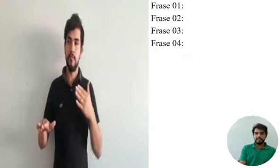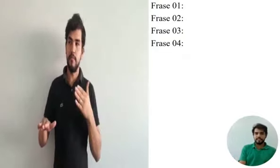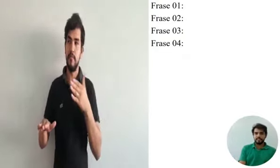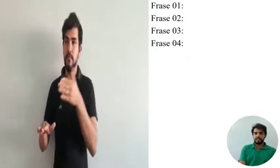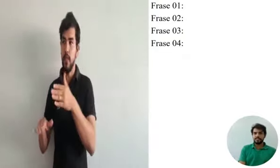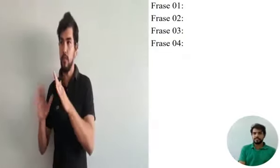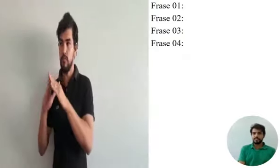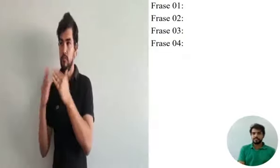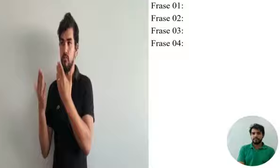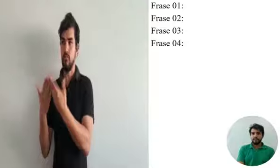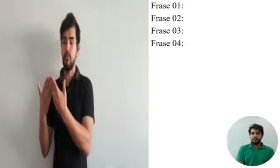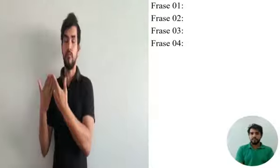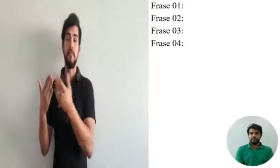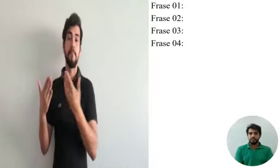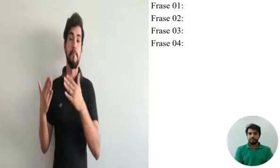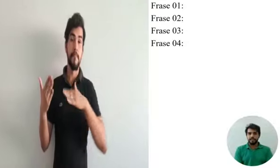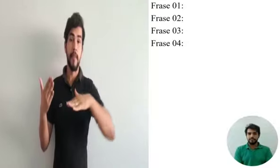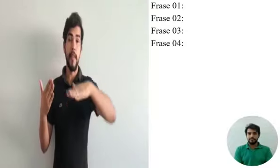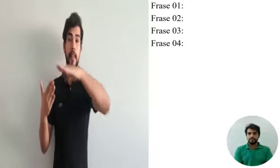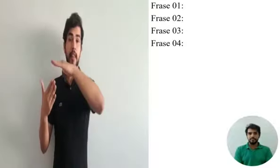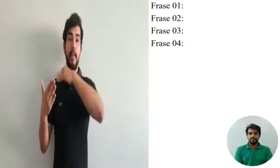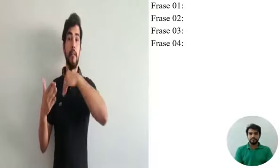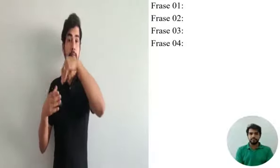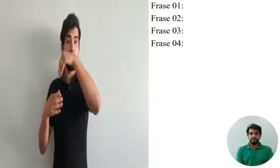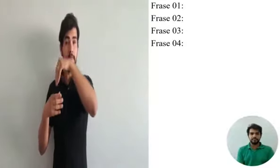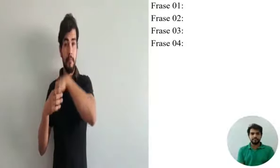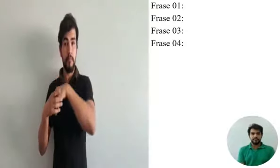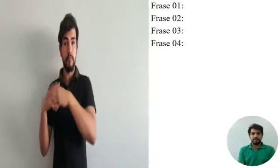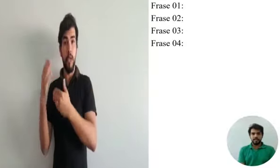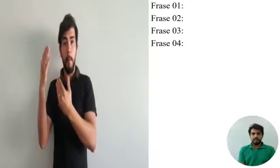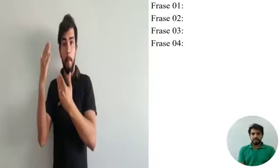Mas antes disso, eu vou